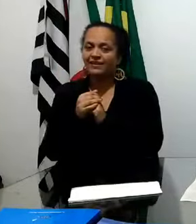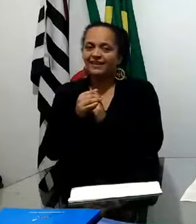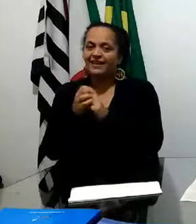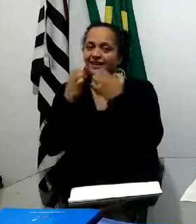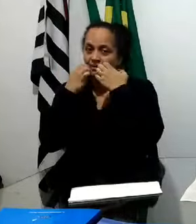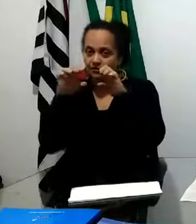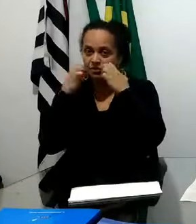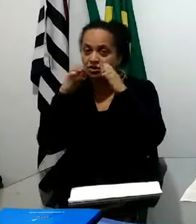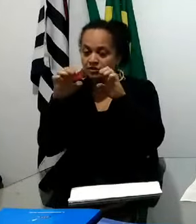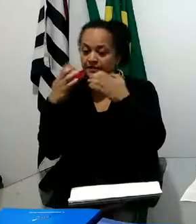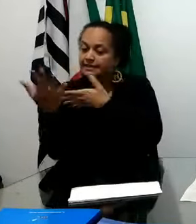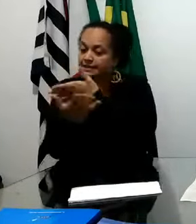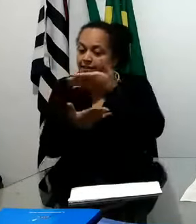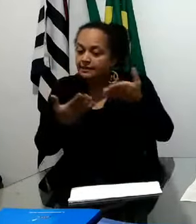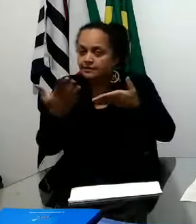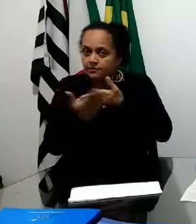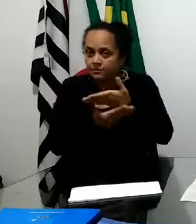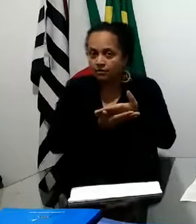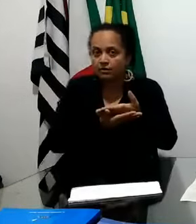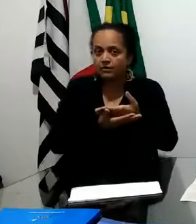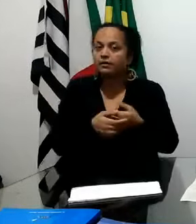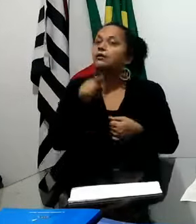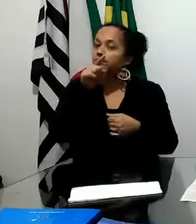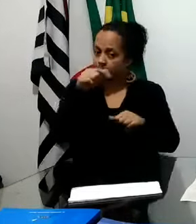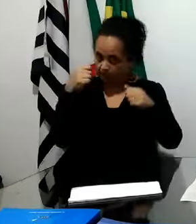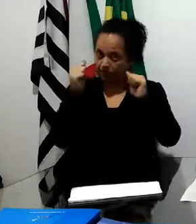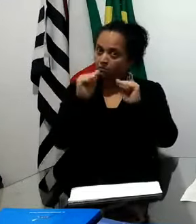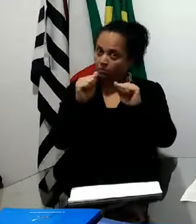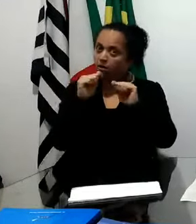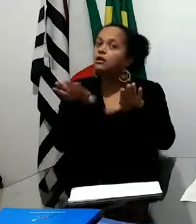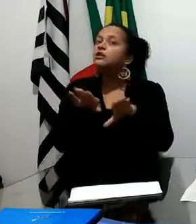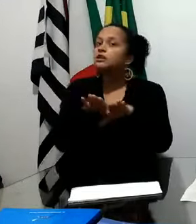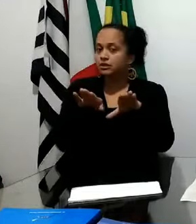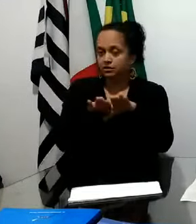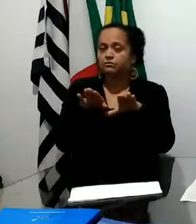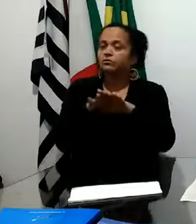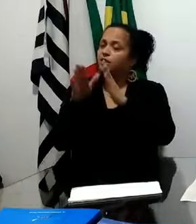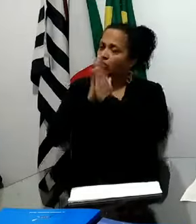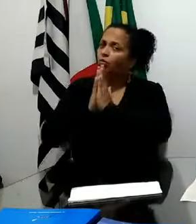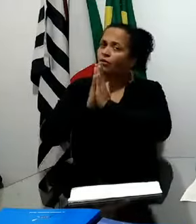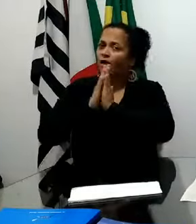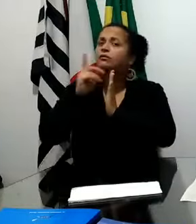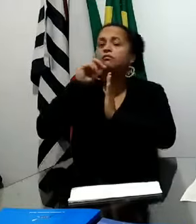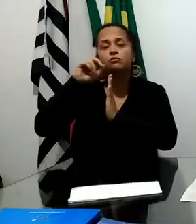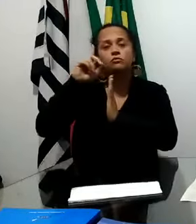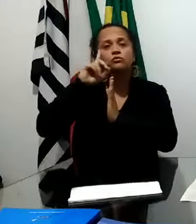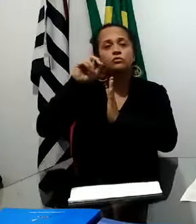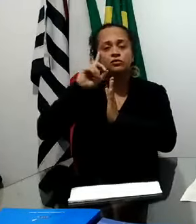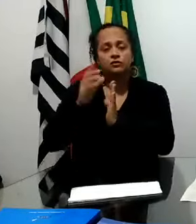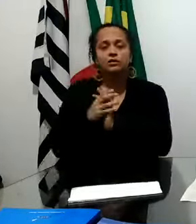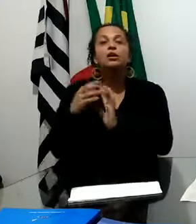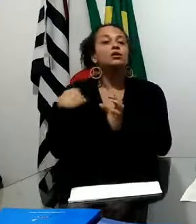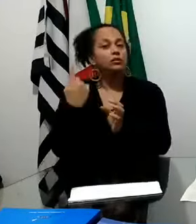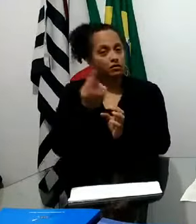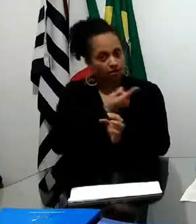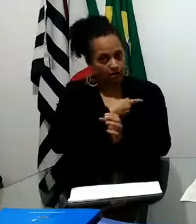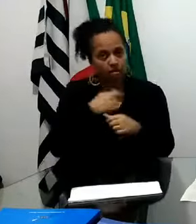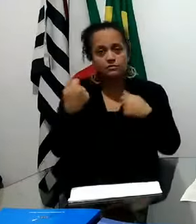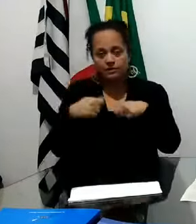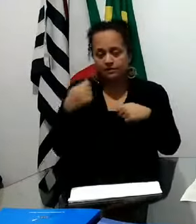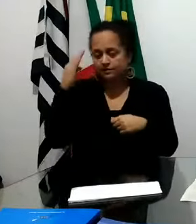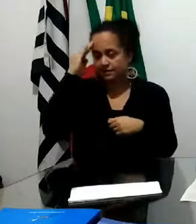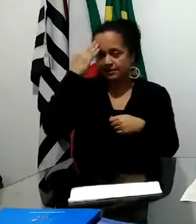mudanças reais, né? E você pode fazer isso também todos os dias, interceda. A gente precisa entender o seguinte,